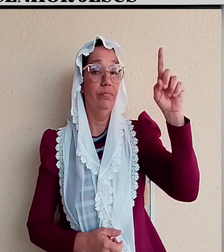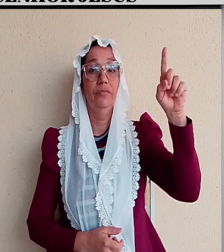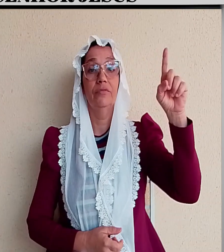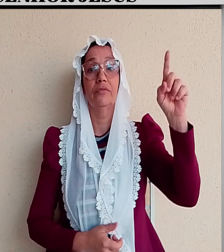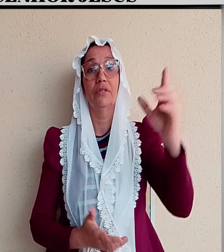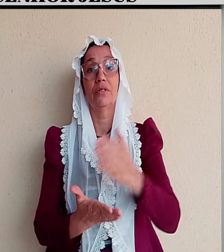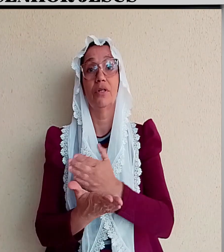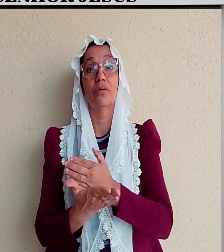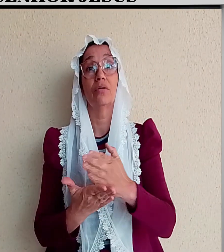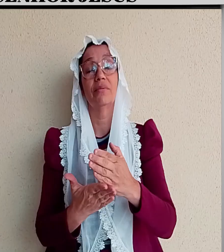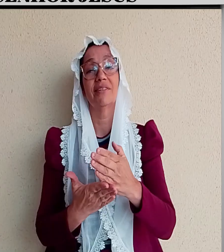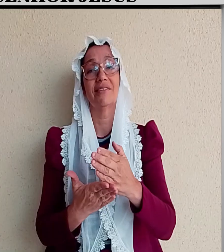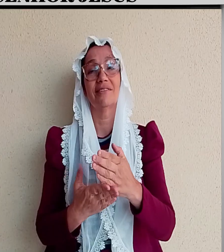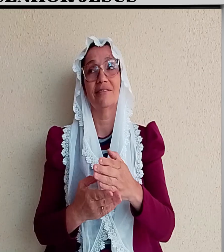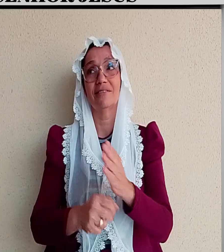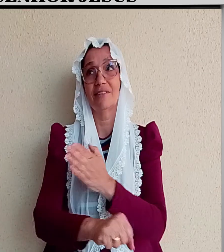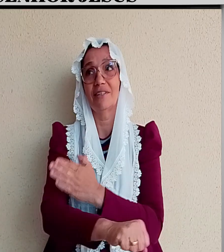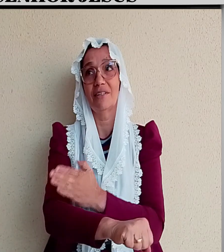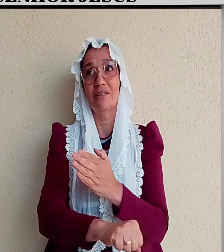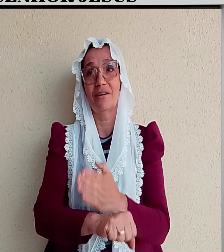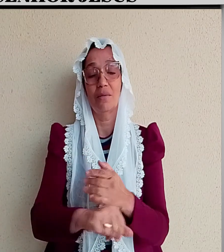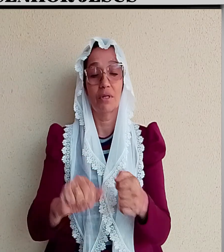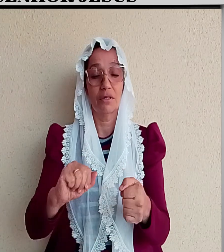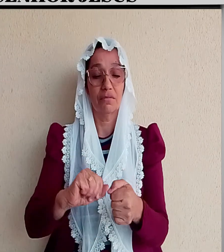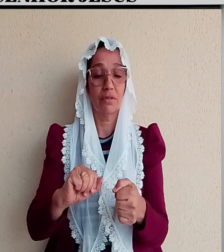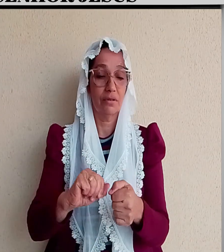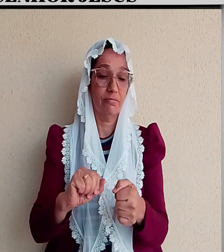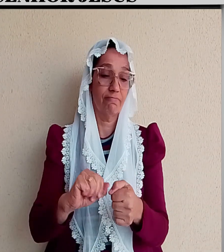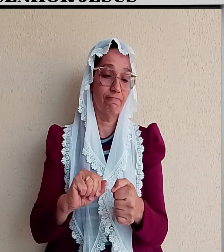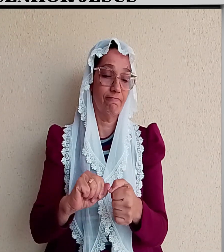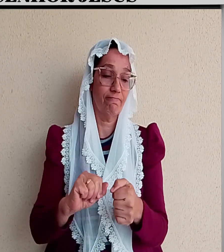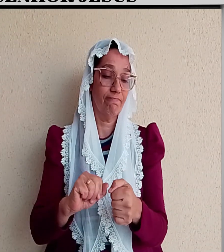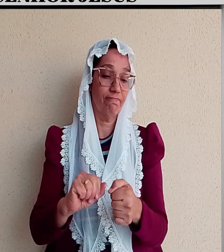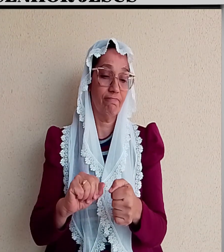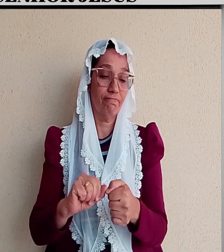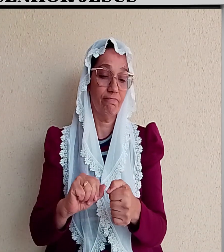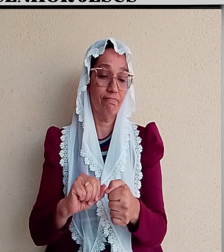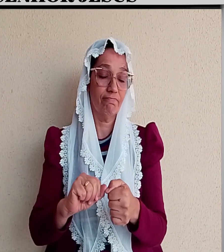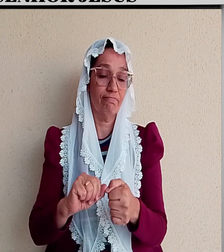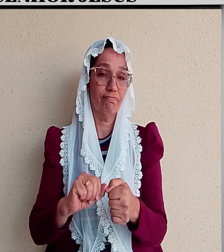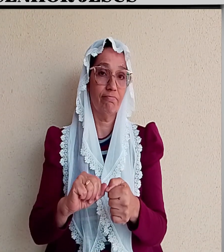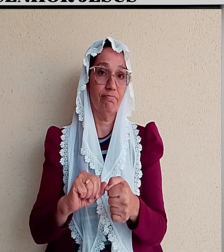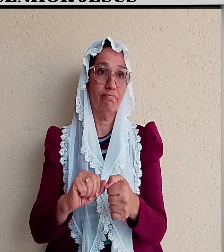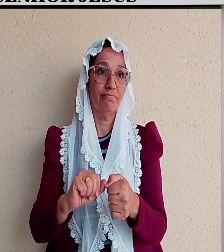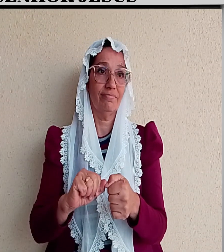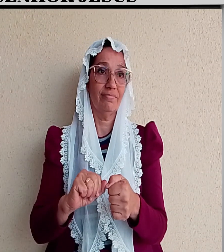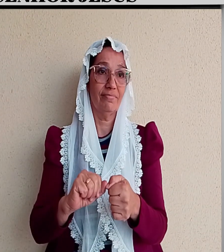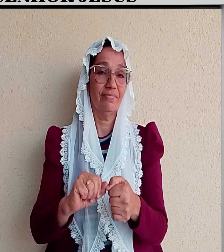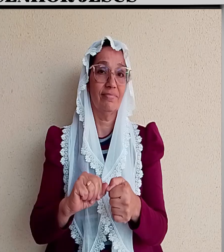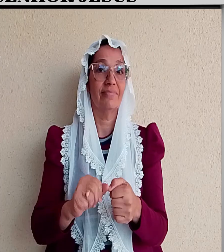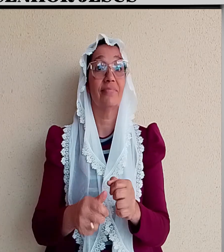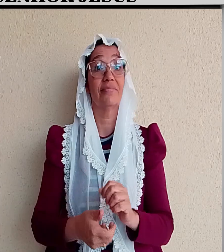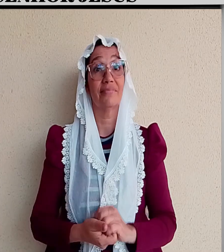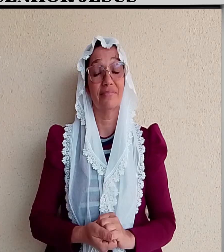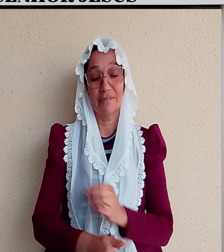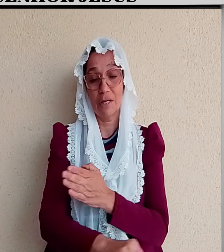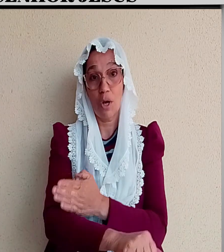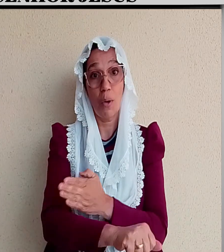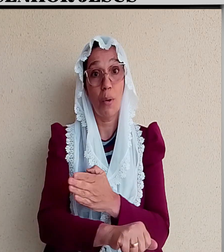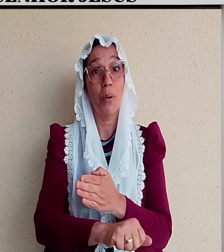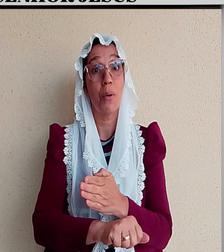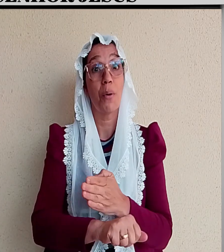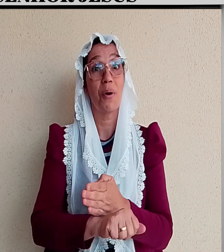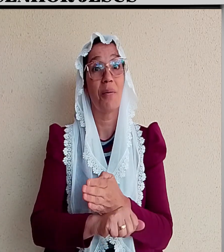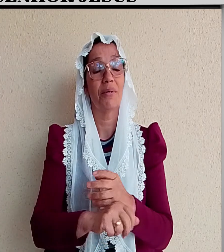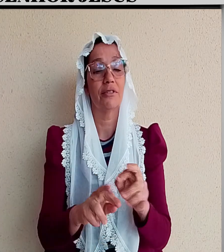obras de maneira diferente. O Senhor disse que mudaria o cenário, que já foi mudado o cenário do mundo, e